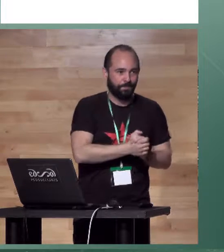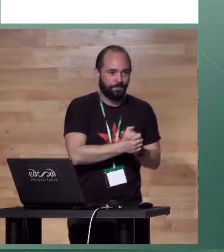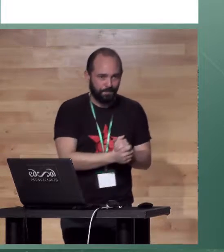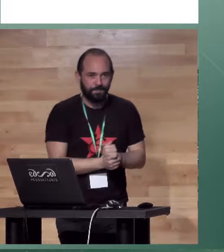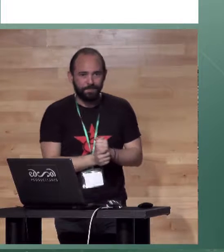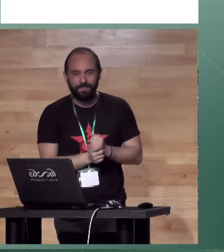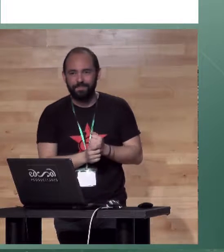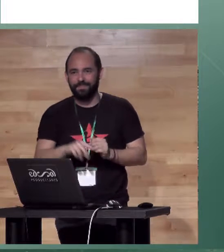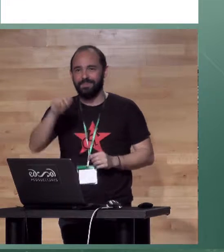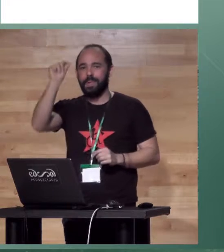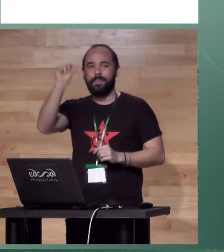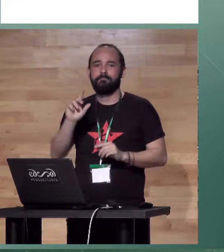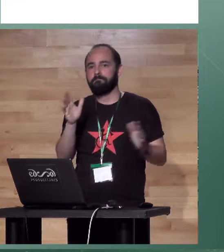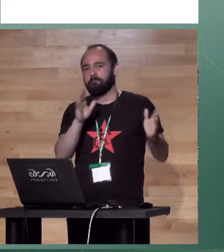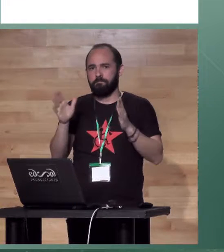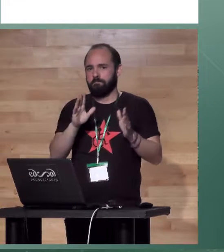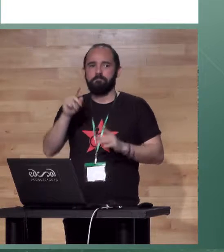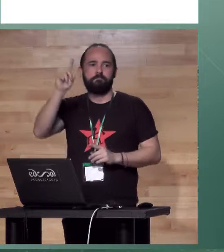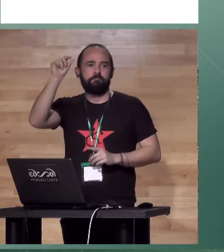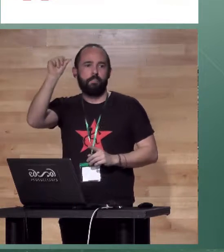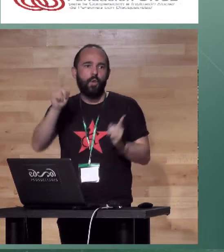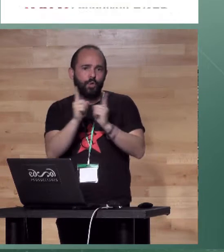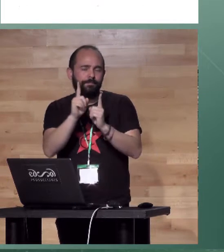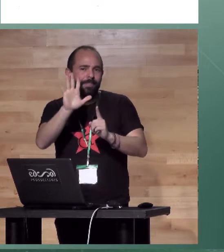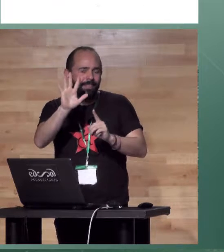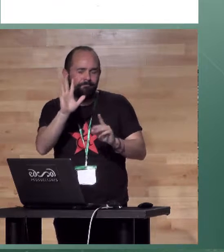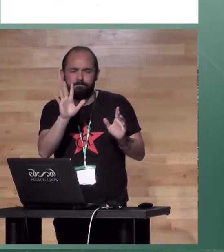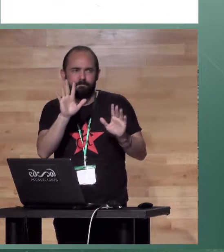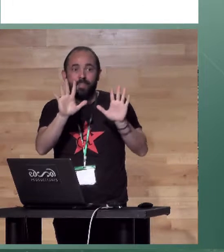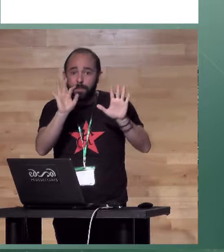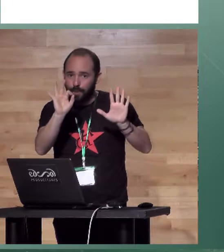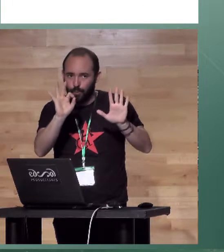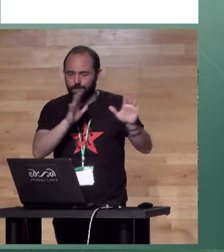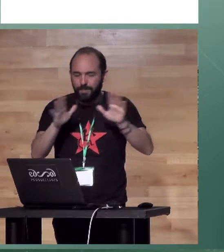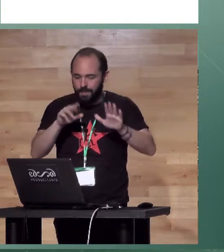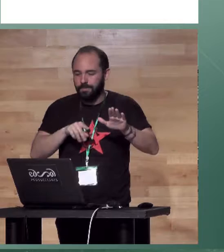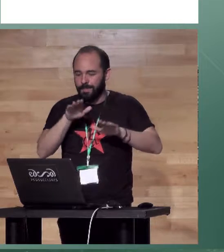signo, un guión de cortometraje de unos 10 minutos.